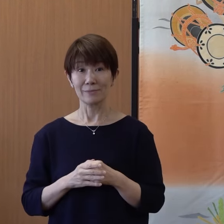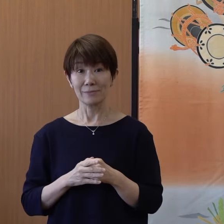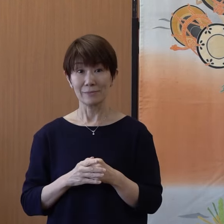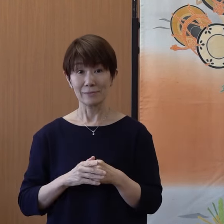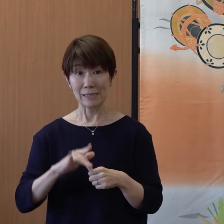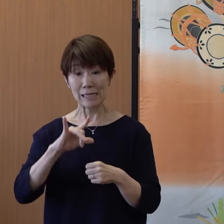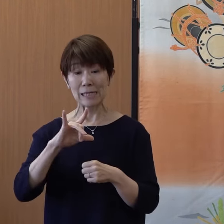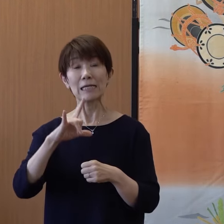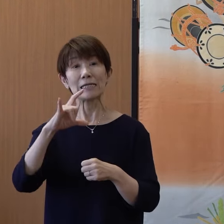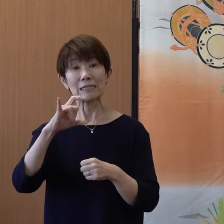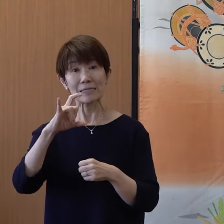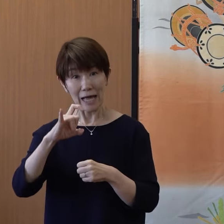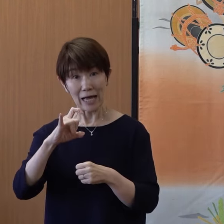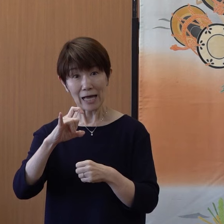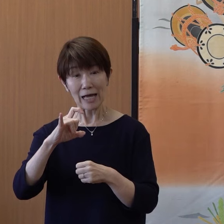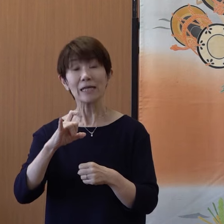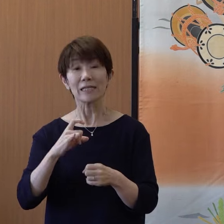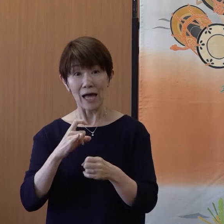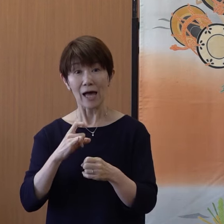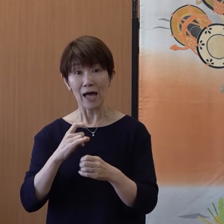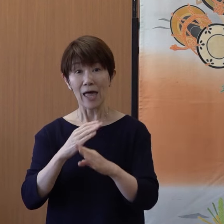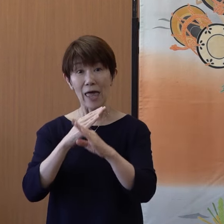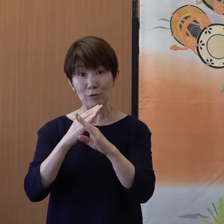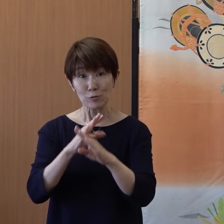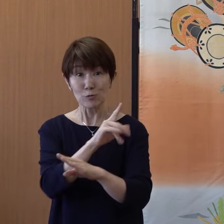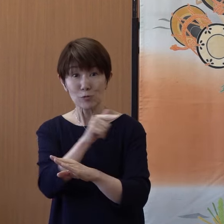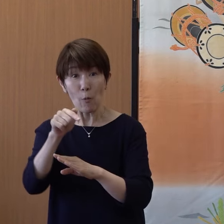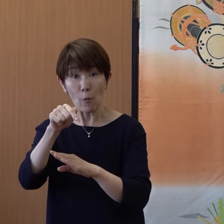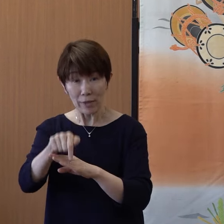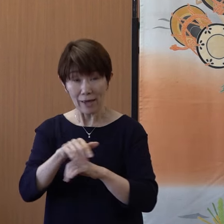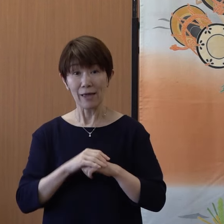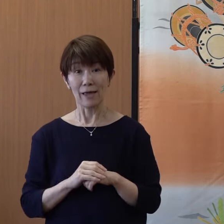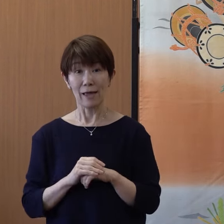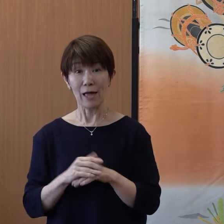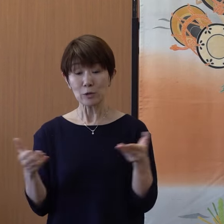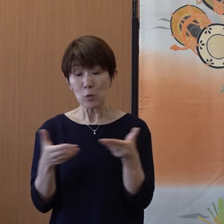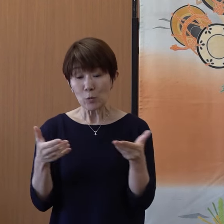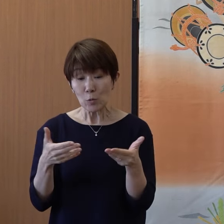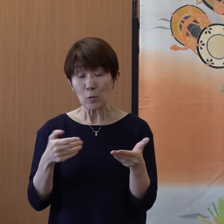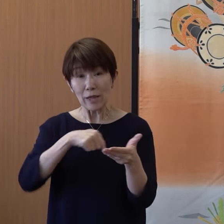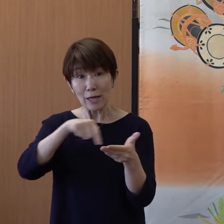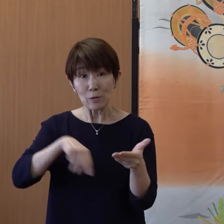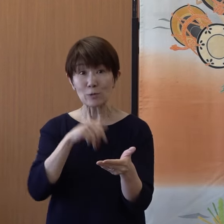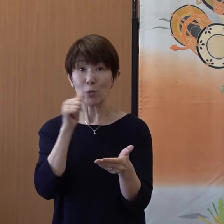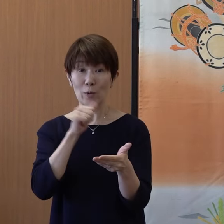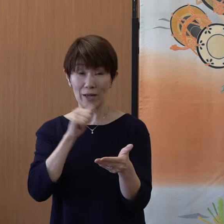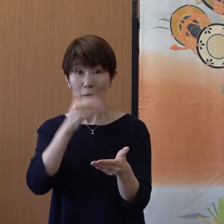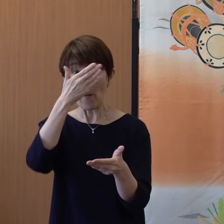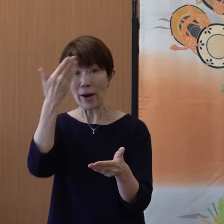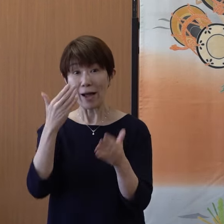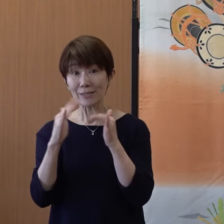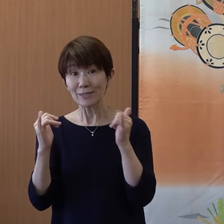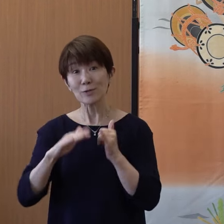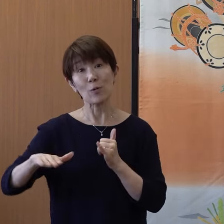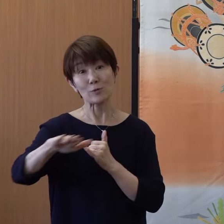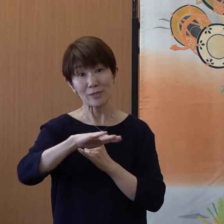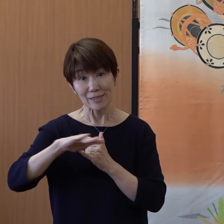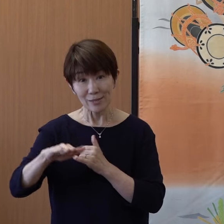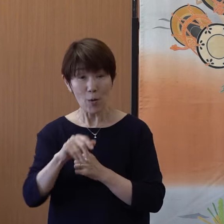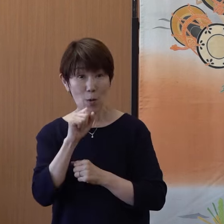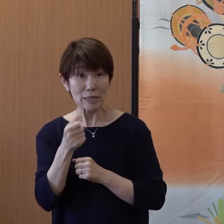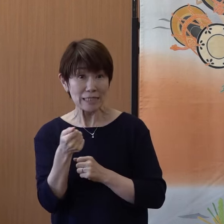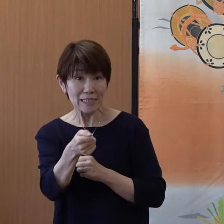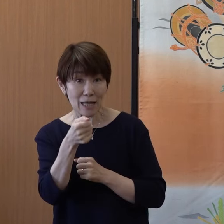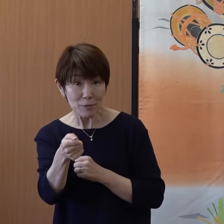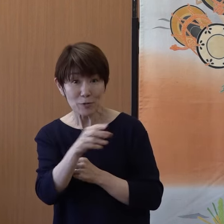ムや X、旧ツイッター等で、業務の紹介や若手職員へのインタビューなどを掲載しておりますので